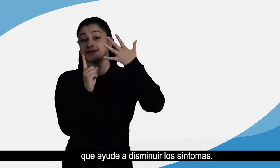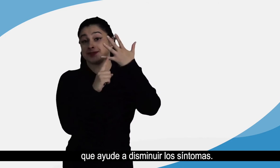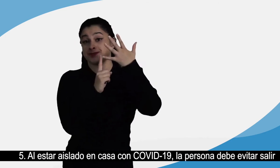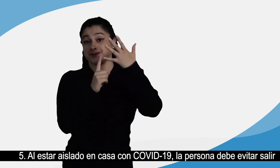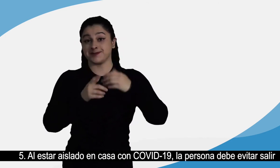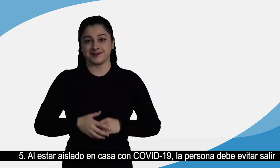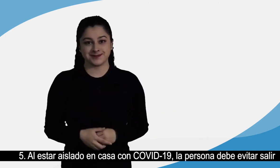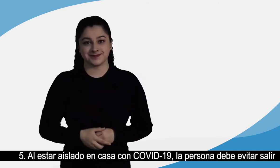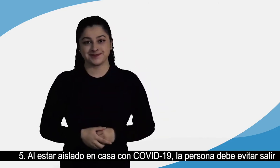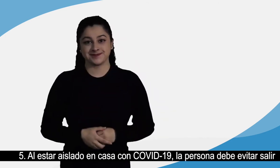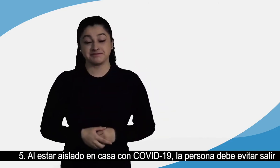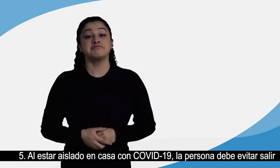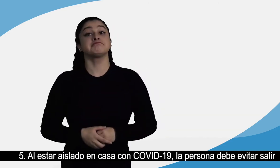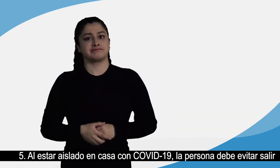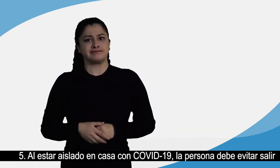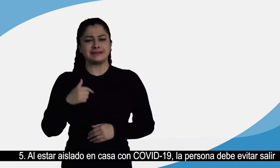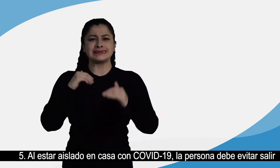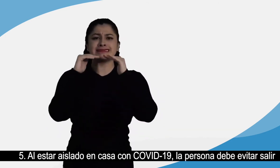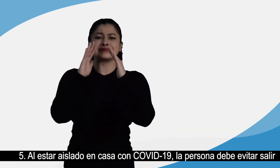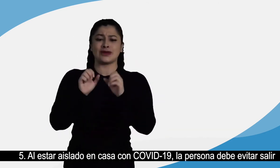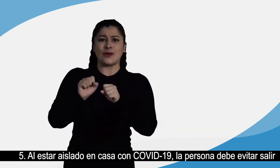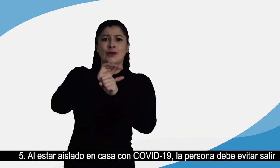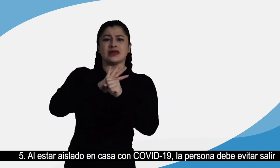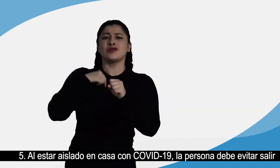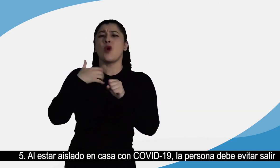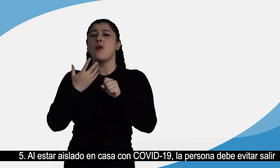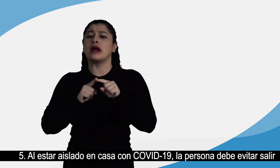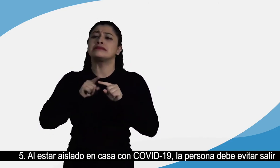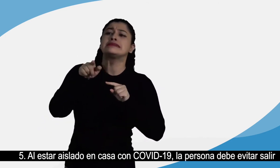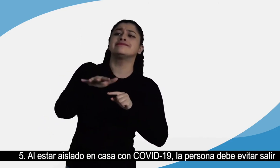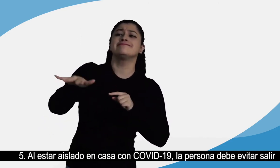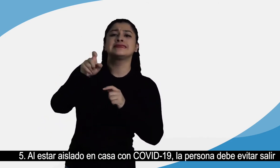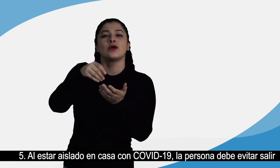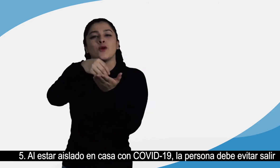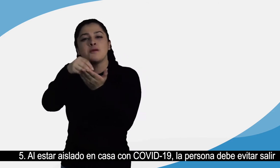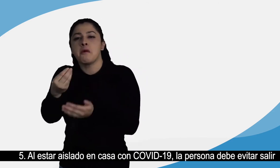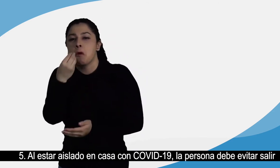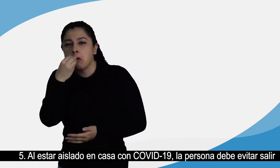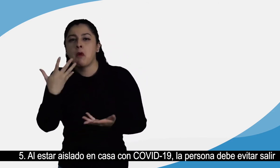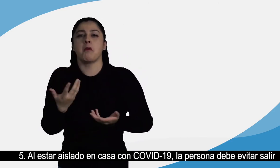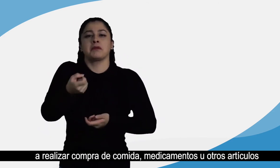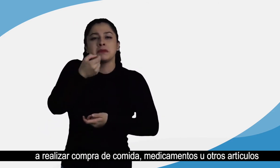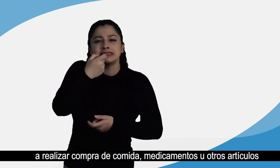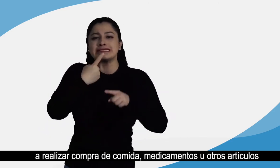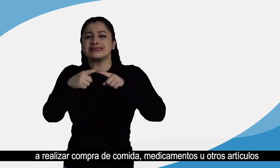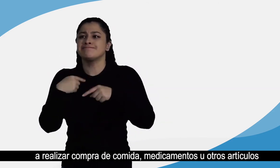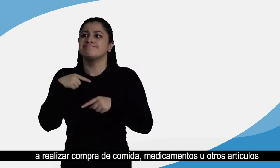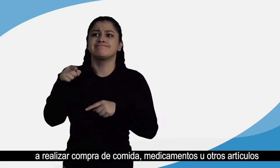5. Al estar aislado en casa con COVID-19, la persona debe evitar salir a realizar compras de